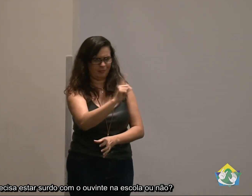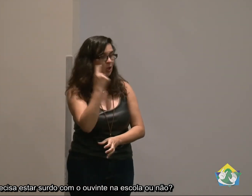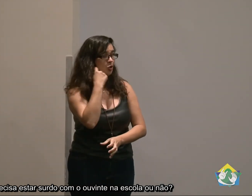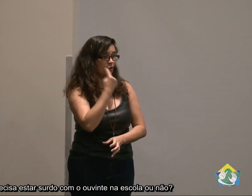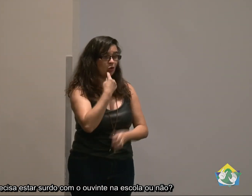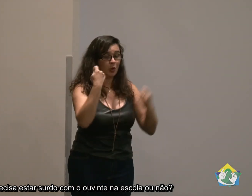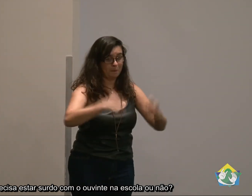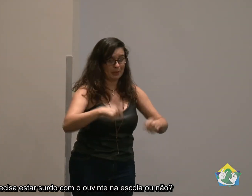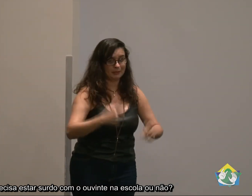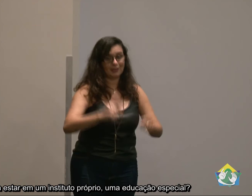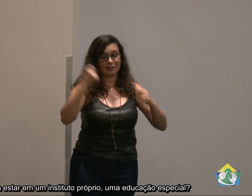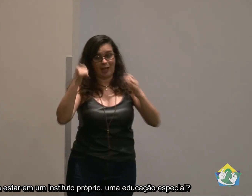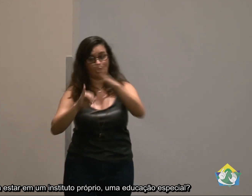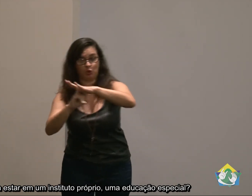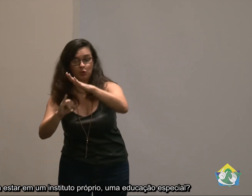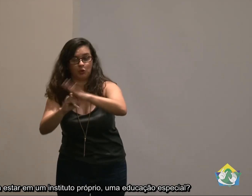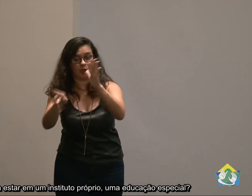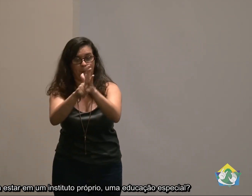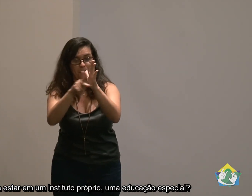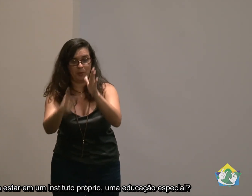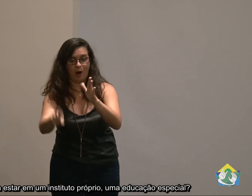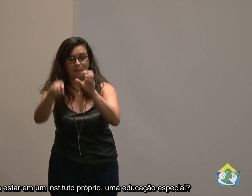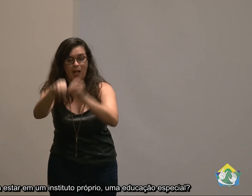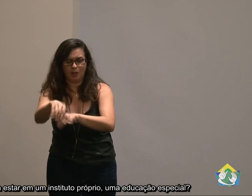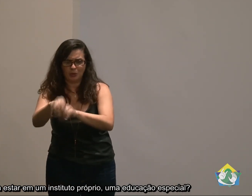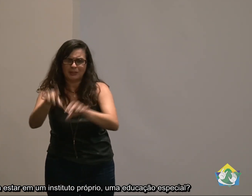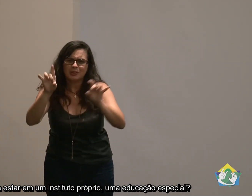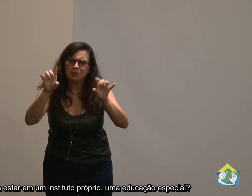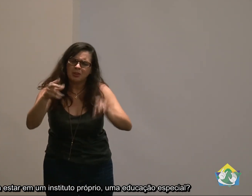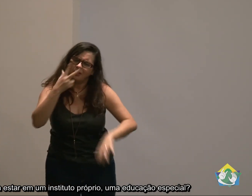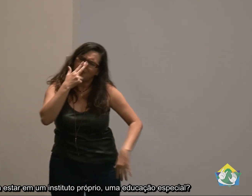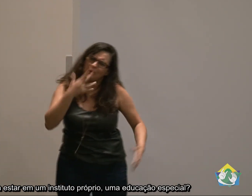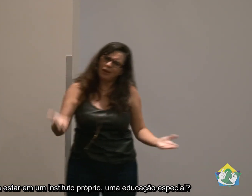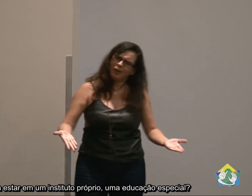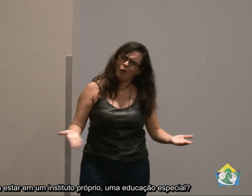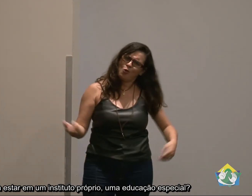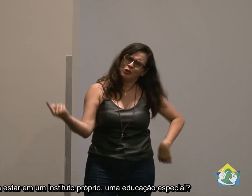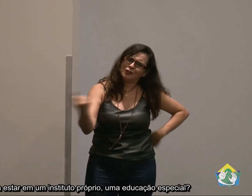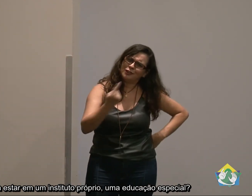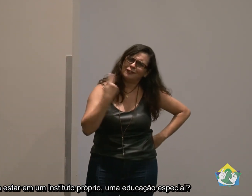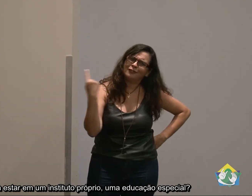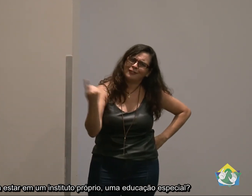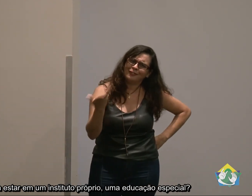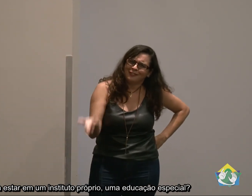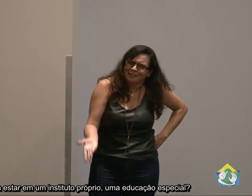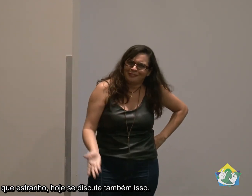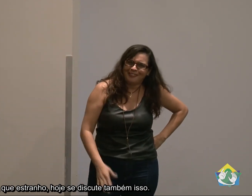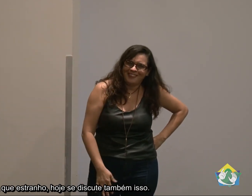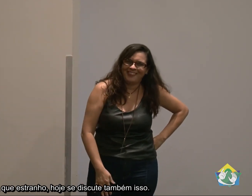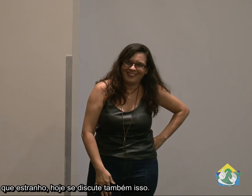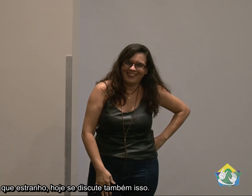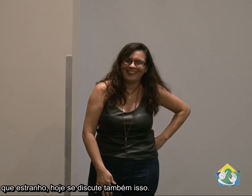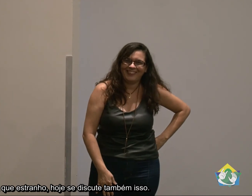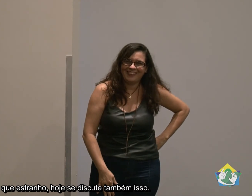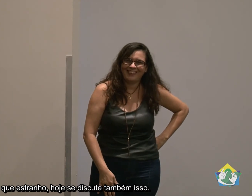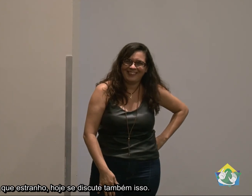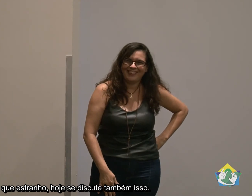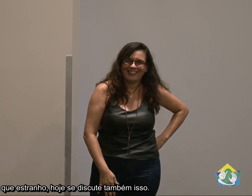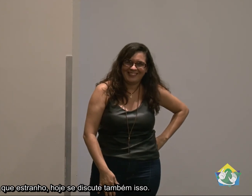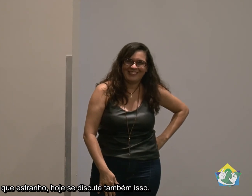precisa o surdo precisa estar em um instituto próprio uma educação especial ué que estranho hoje se discute também